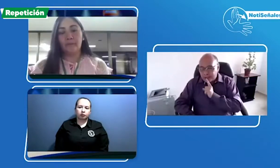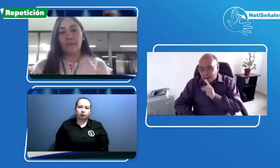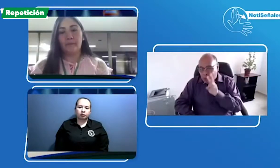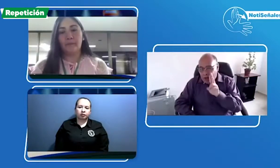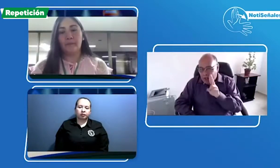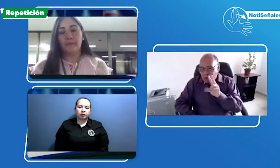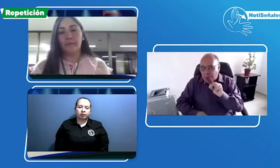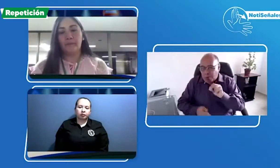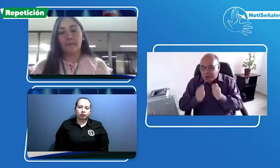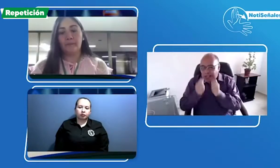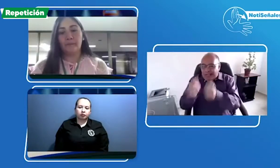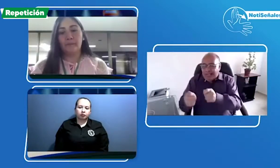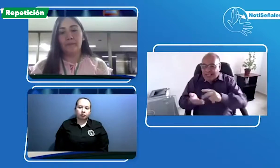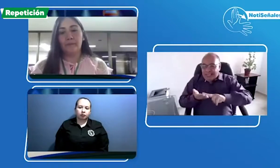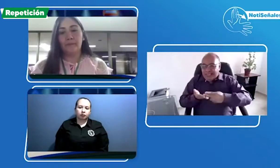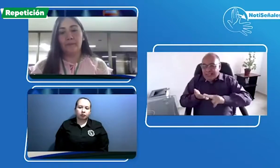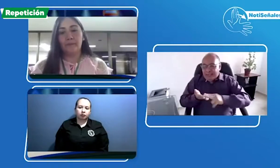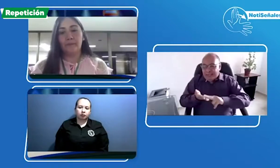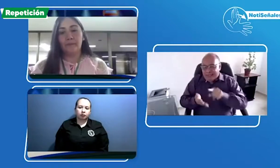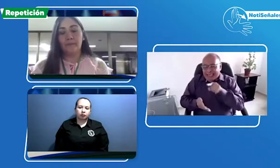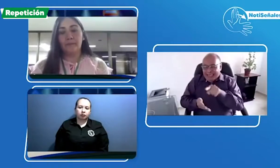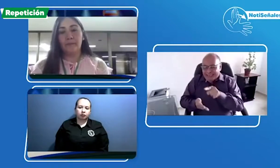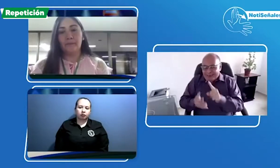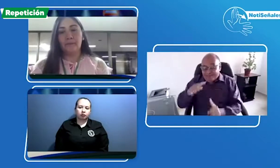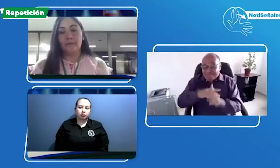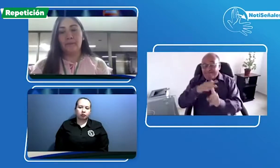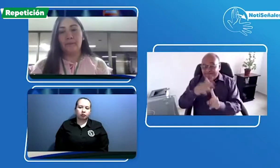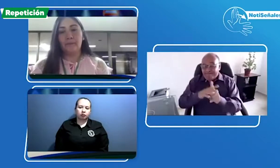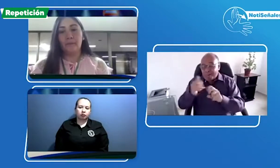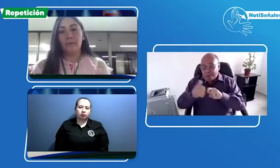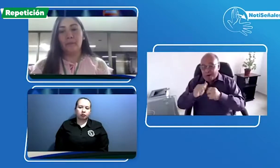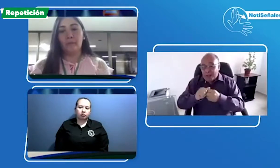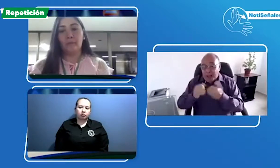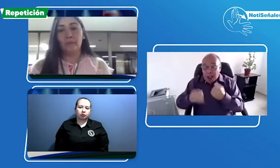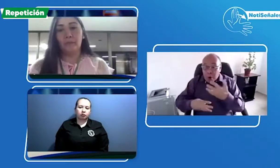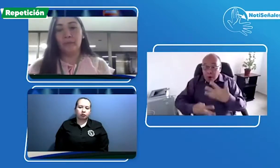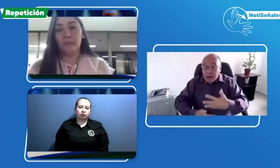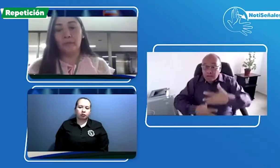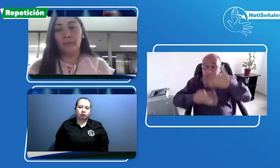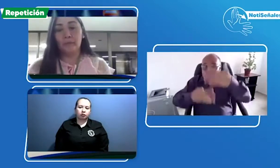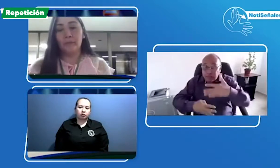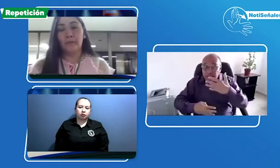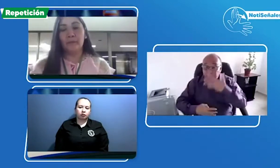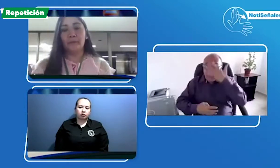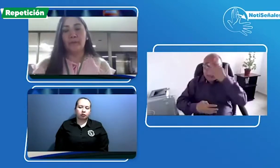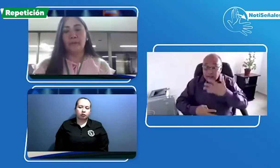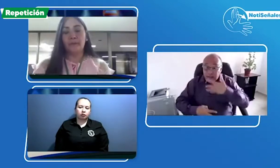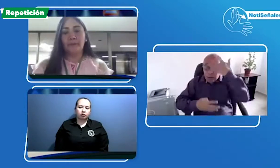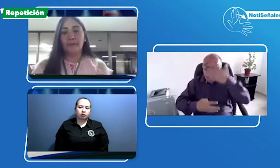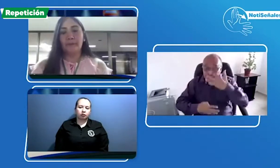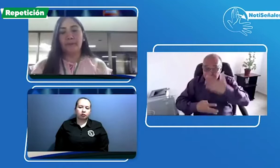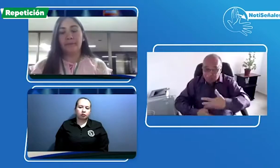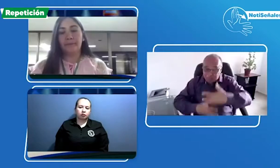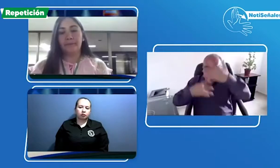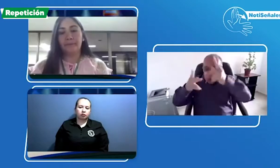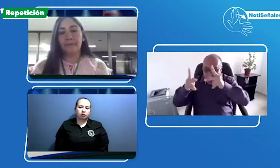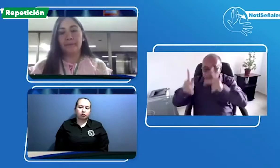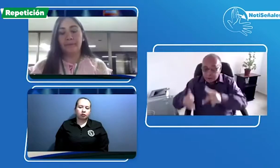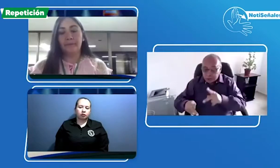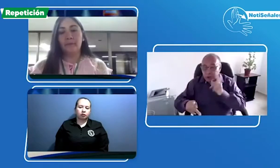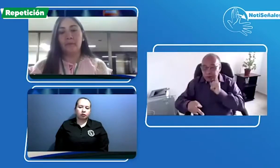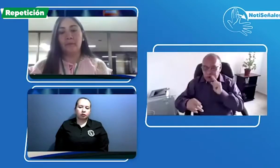acerca de esta socialización y que esta socialización la haga una persona sorda, no un intérprete. Porque es que justamente por eso es que